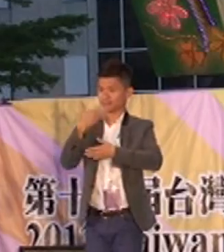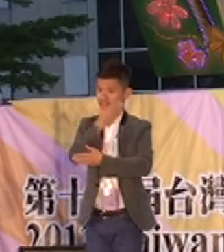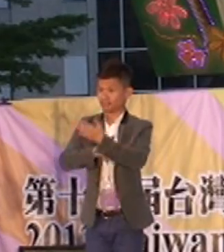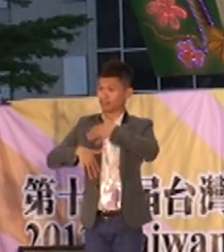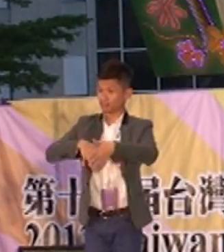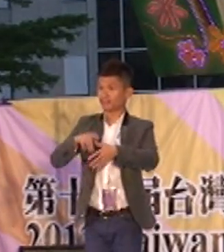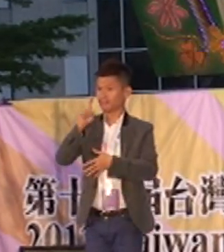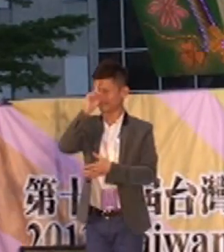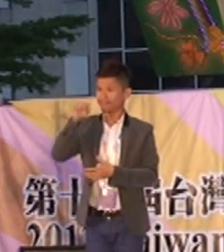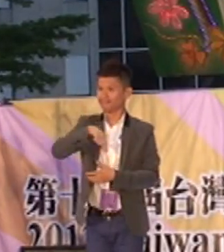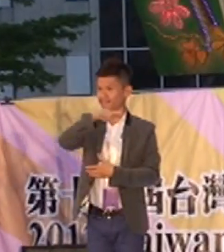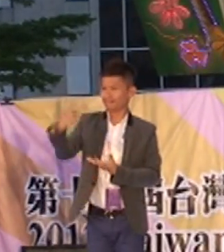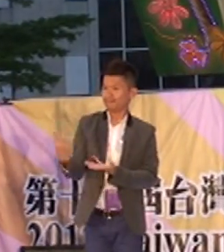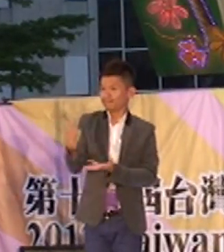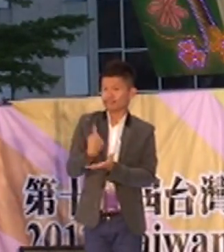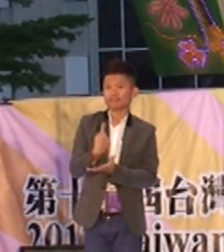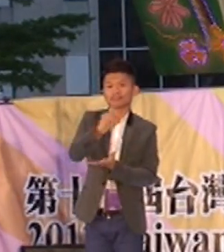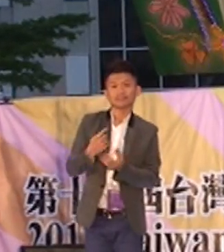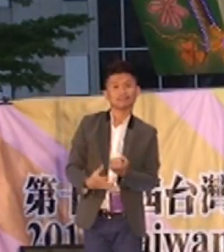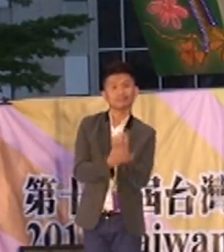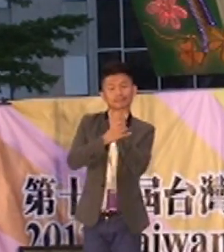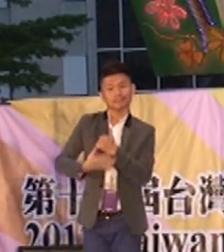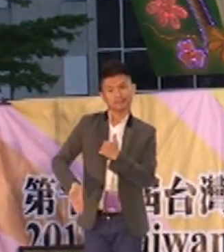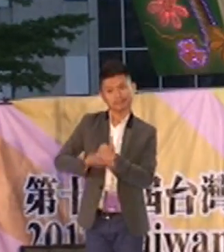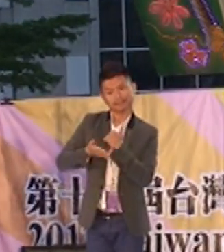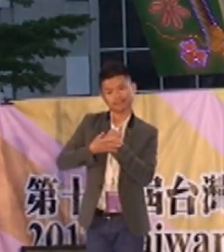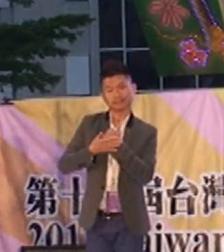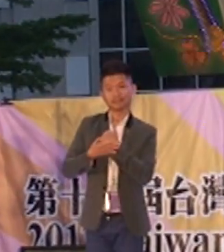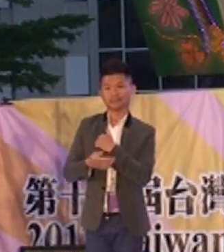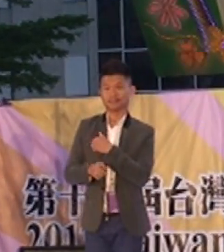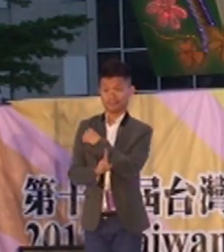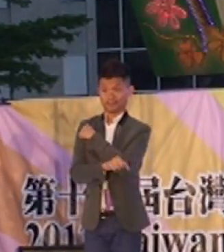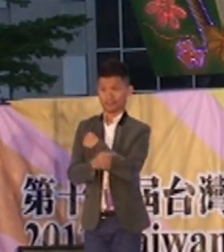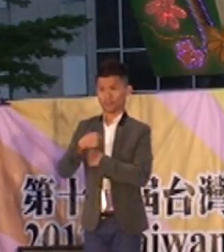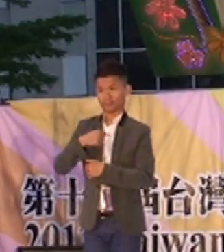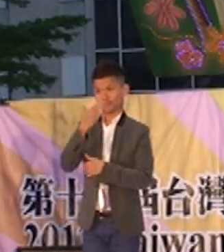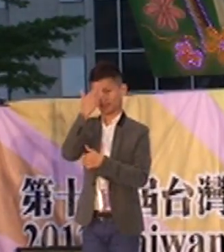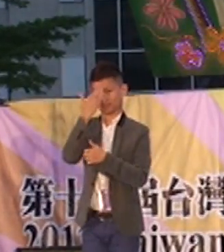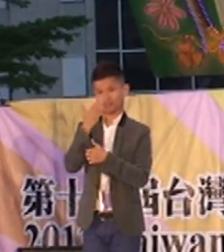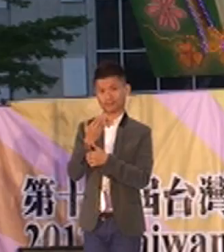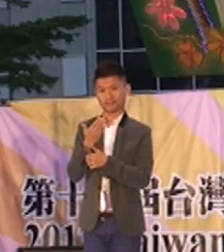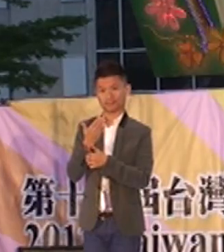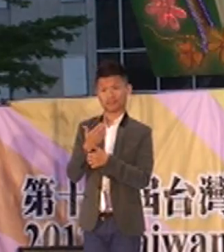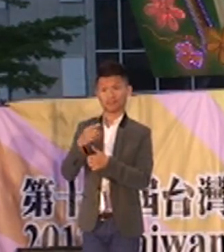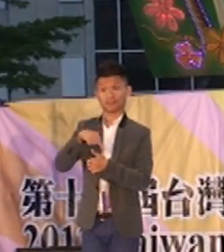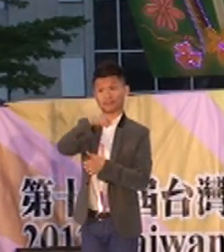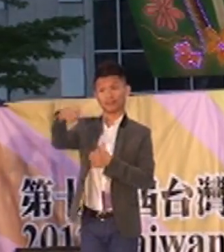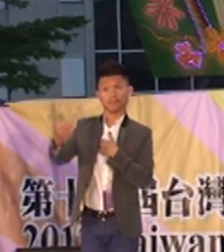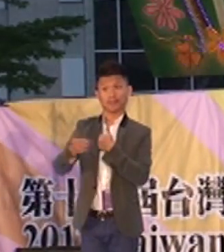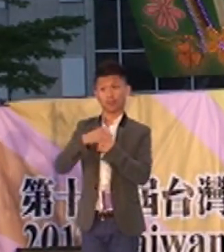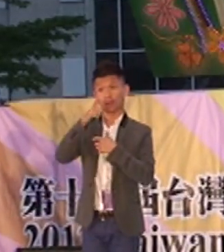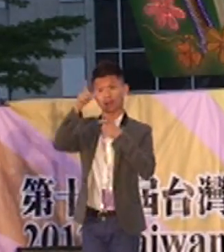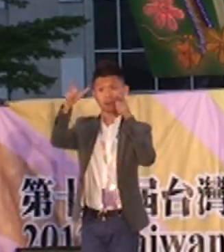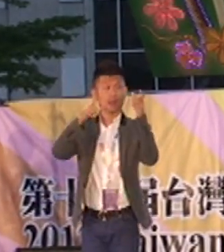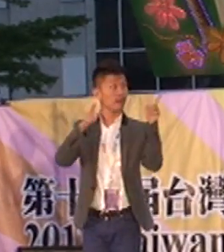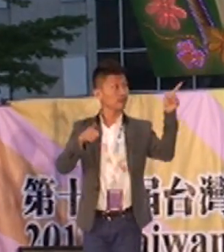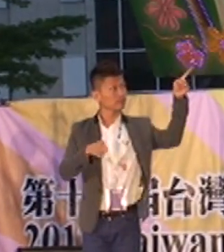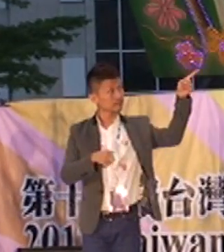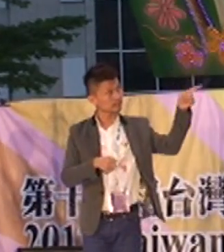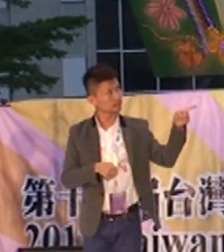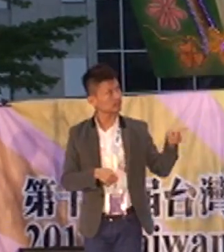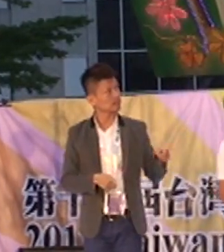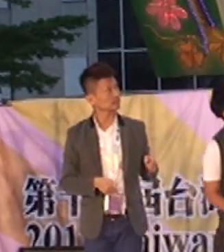希望大家来支持我们、鼓励我们。最后，我请当大家帮我喊一下我头上面这个口